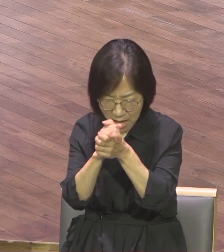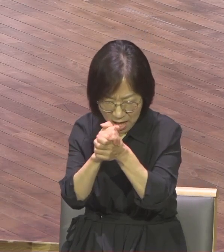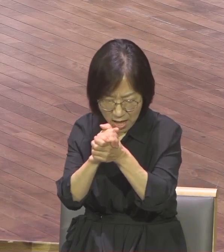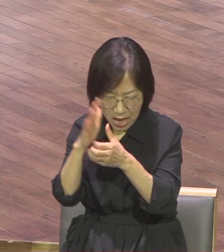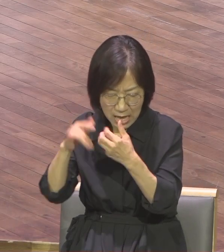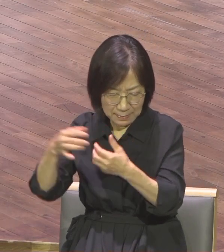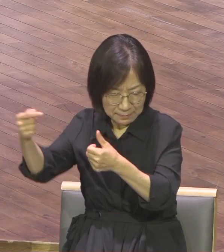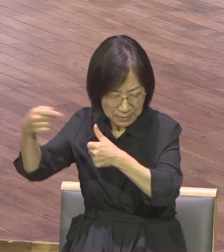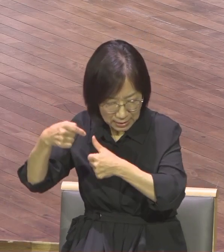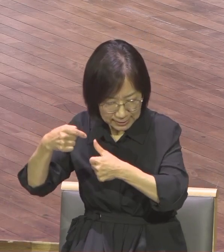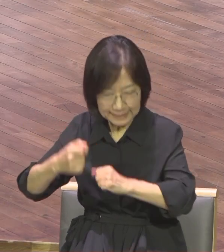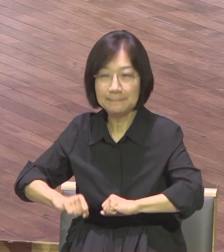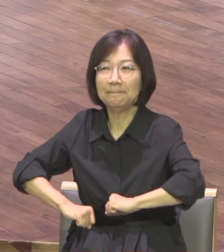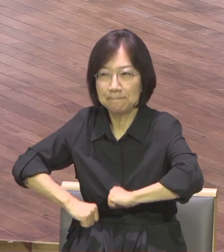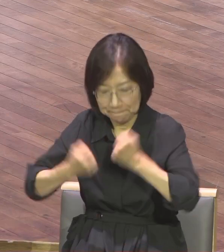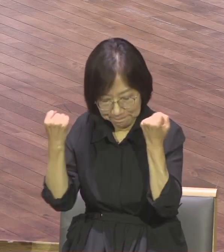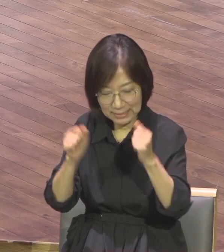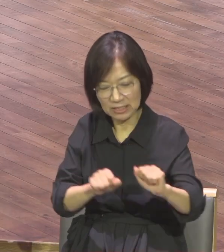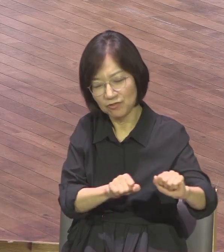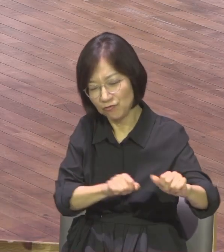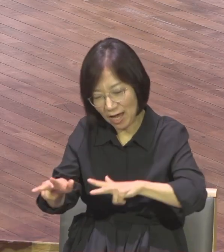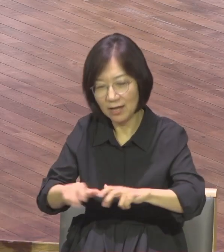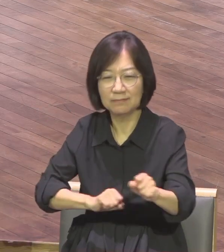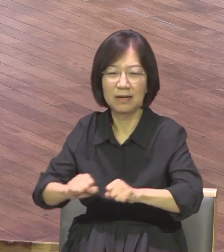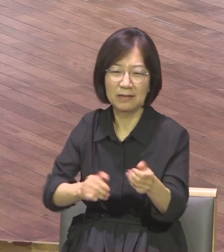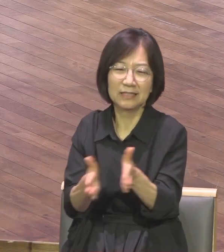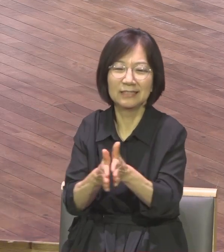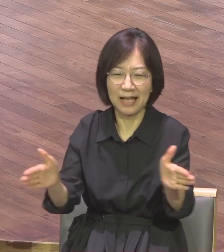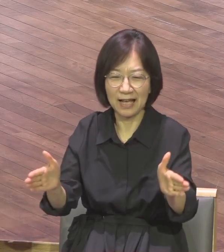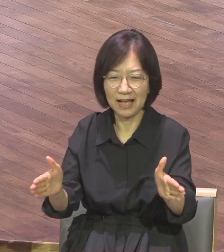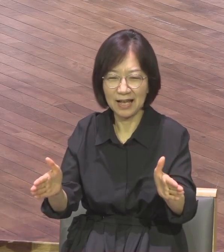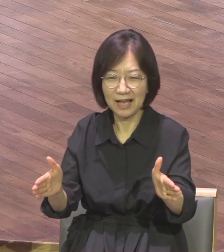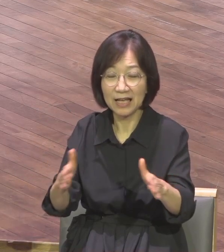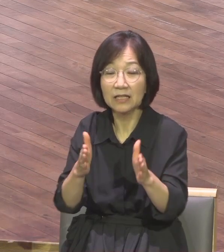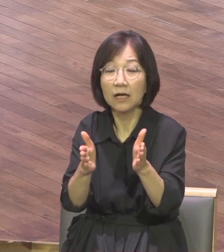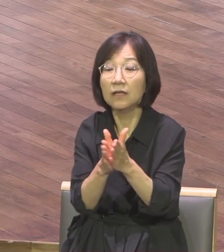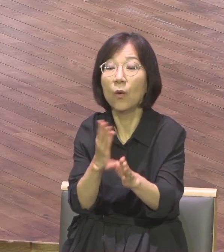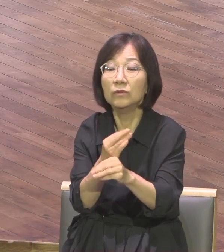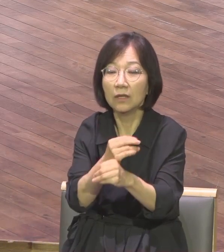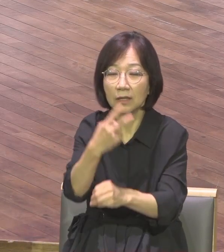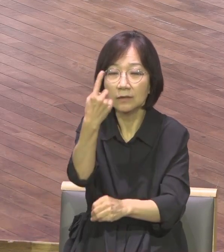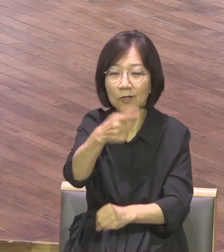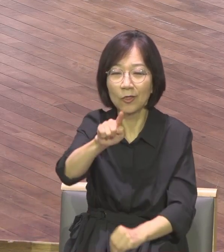이후에 지금까지 정확하게 79년 9월 이후로 지금까지